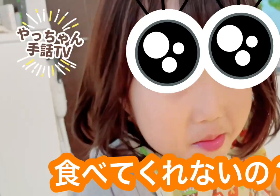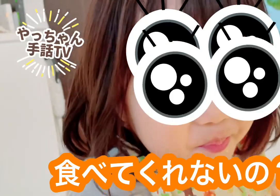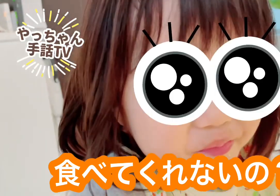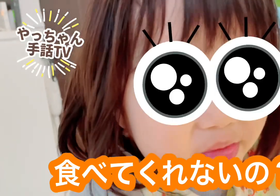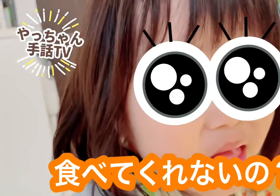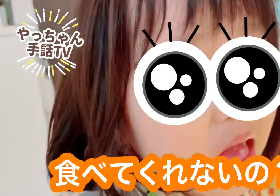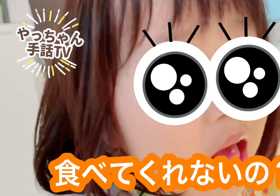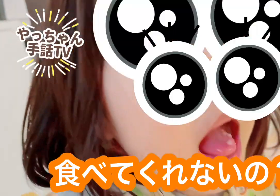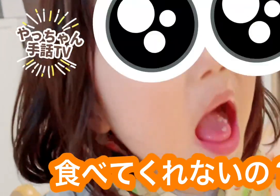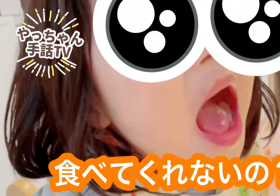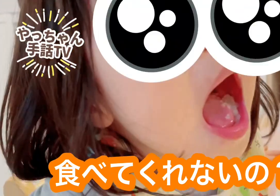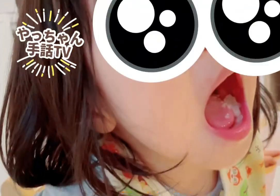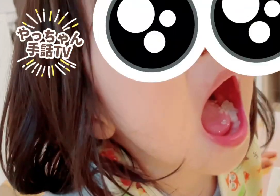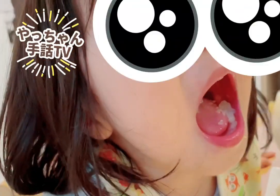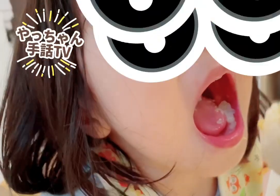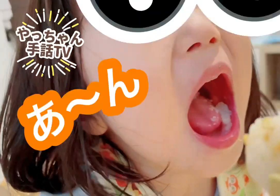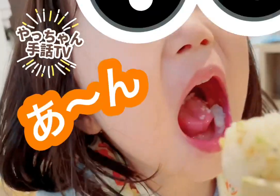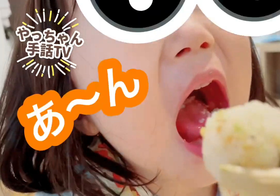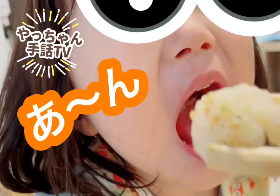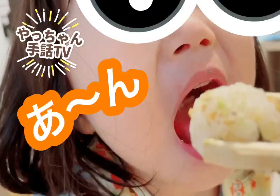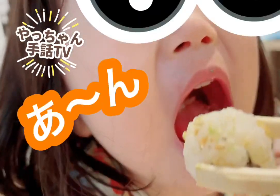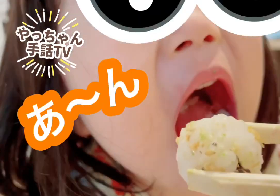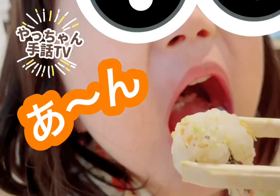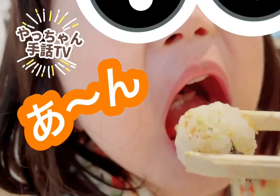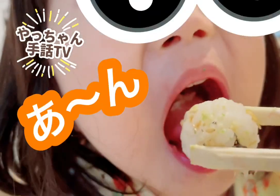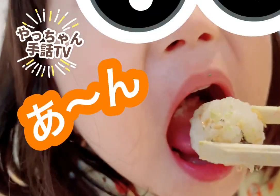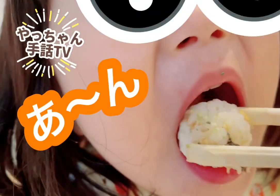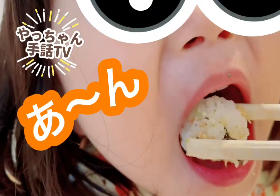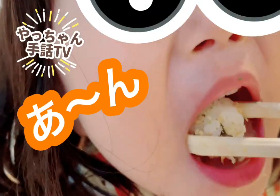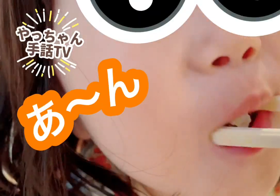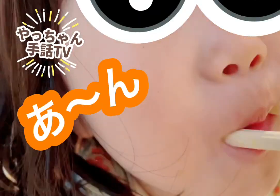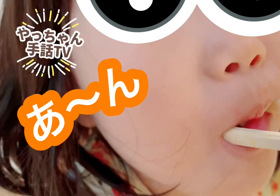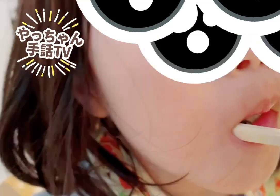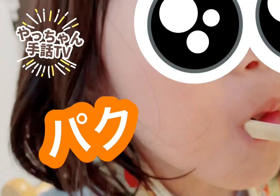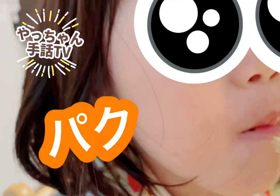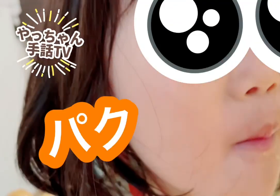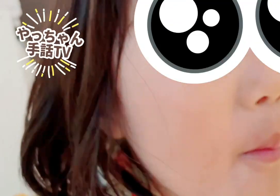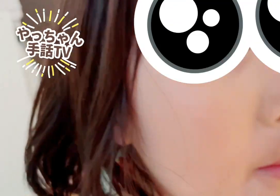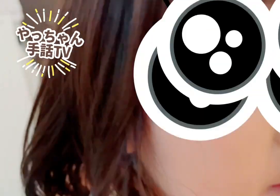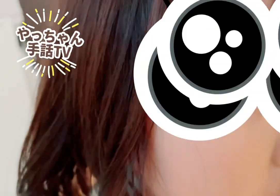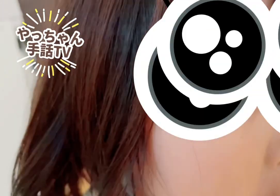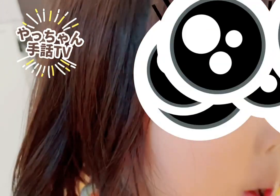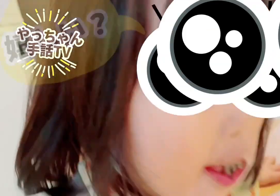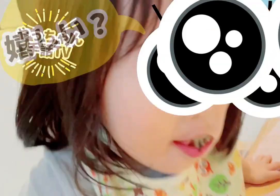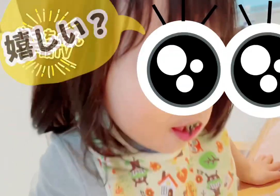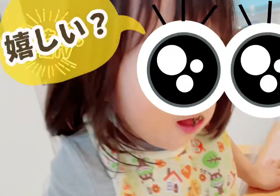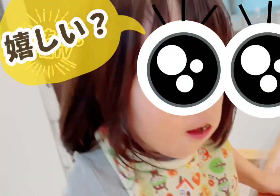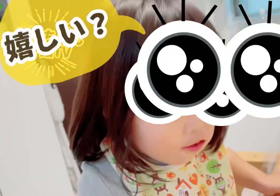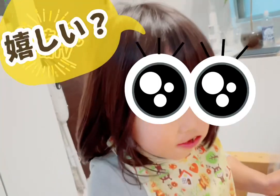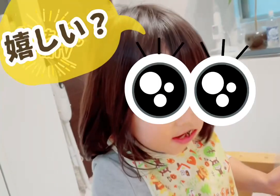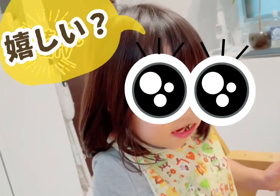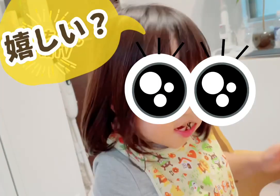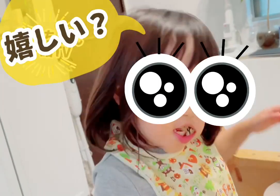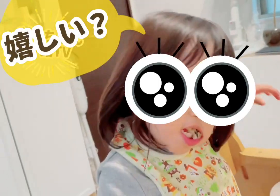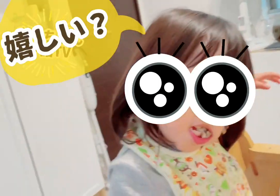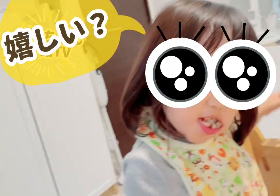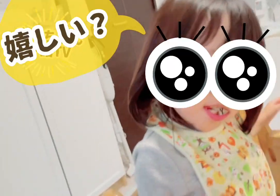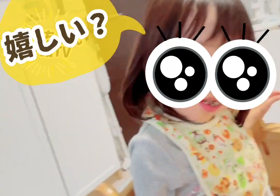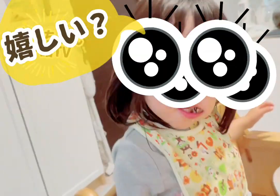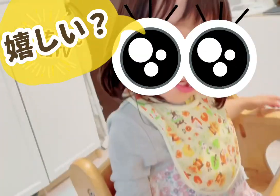ないの？ しい？ 嬉